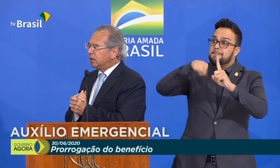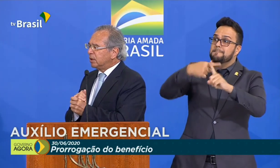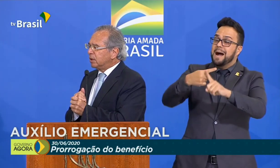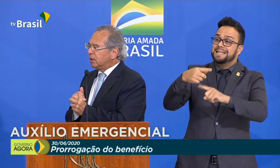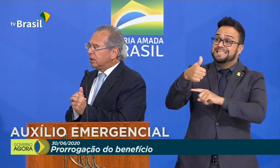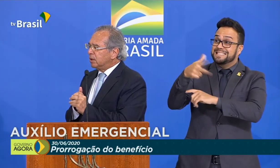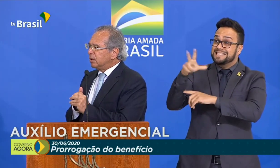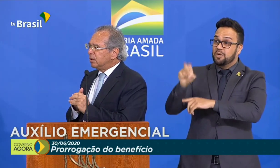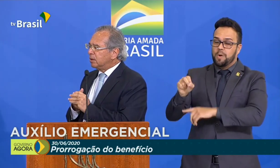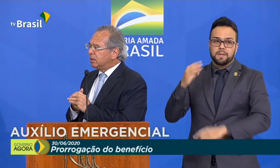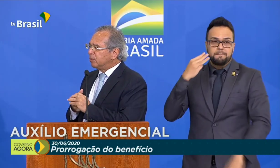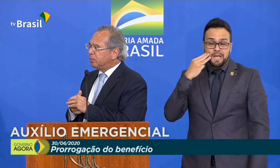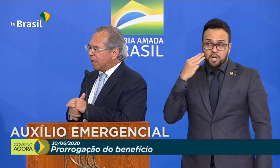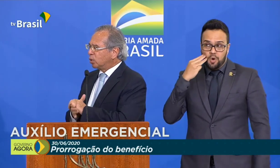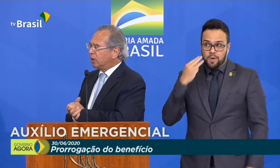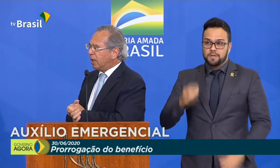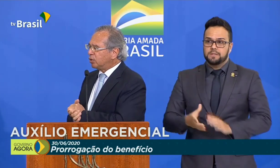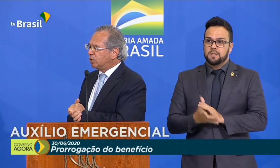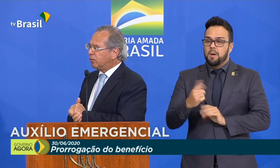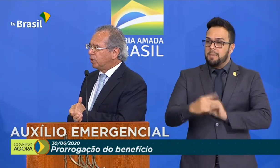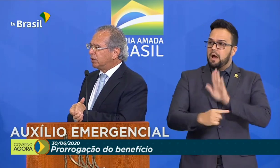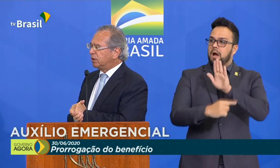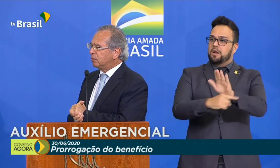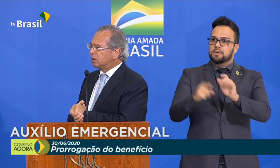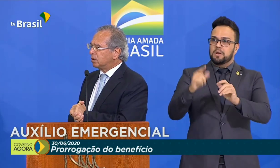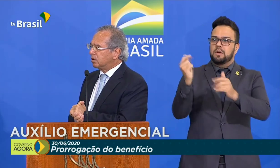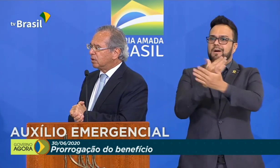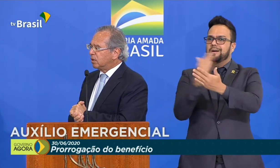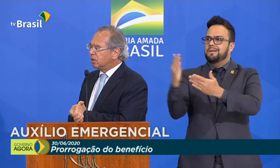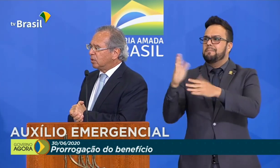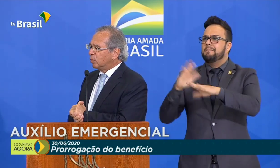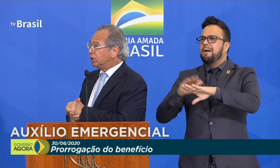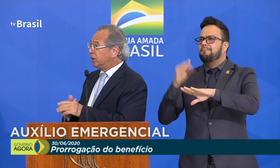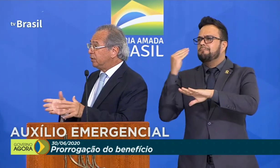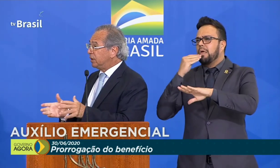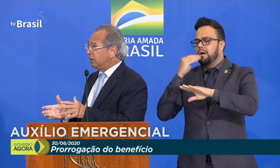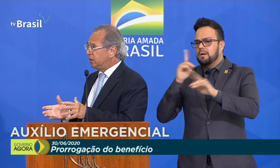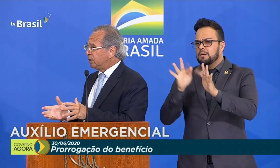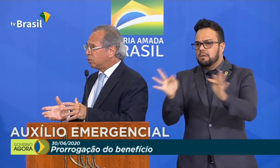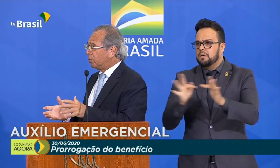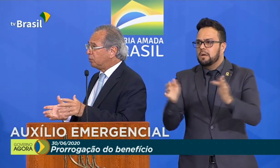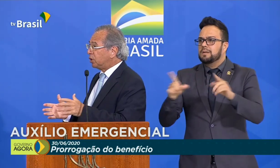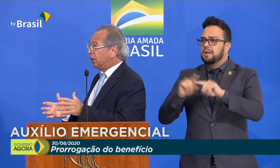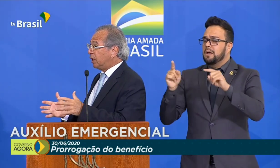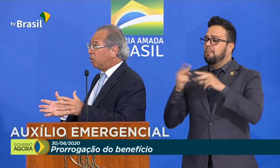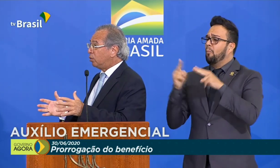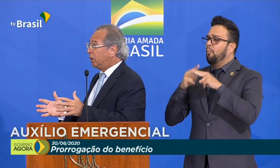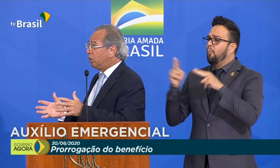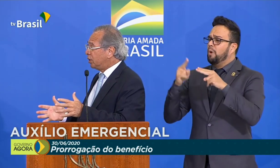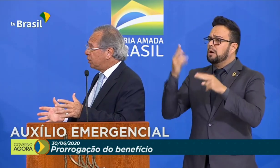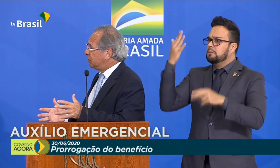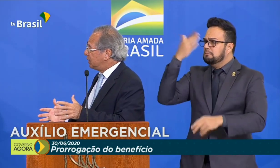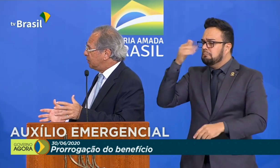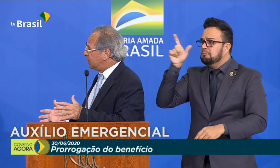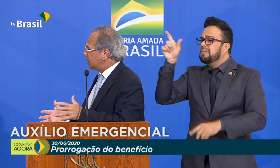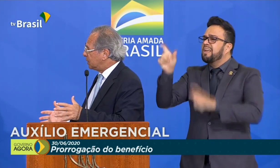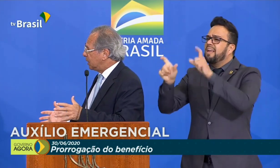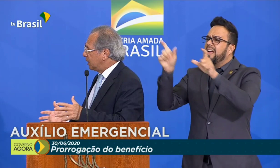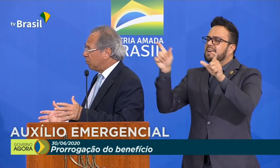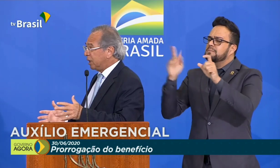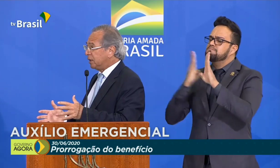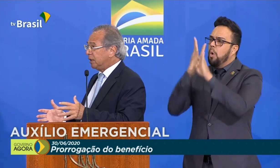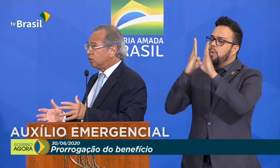bilhões para ajudar os desfavorecidos, os invisíveis. Descobrimos 38 milhões de